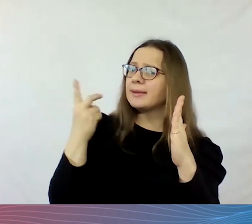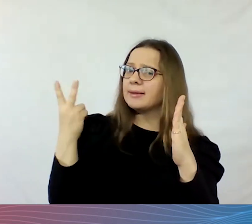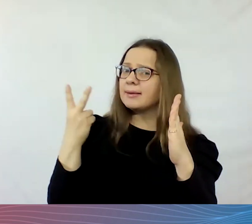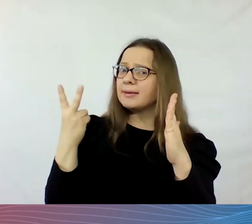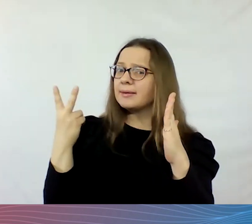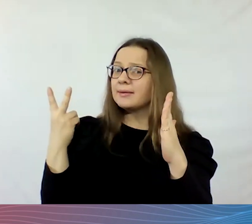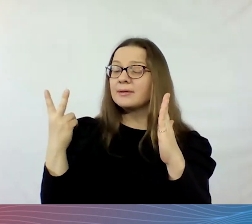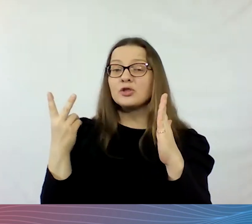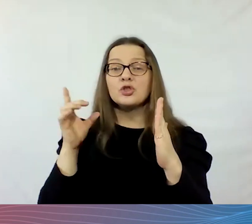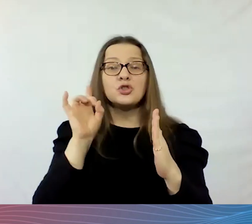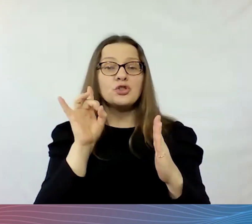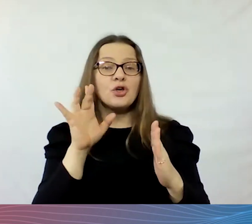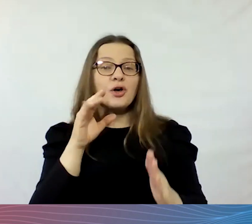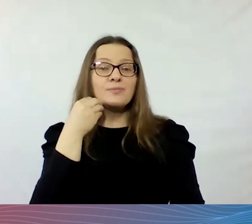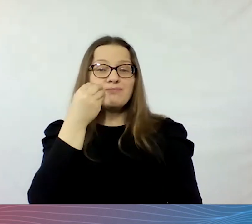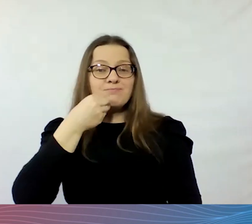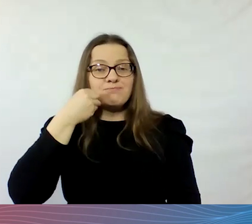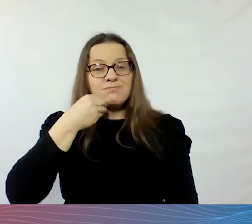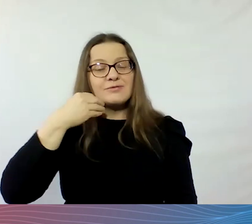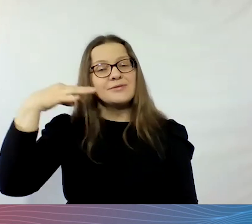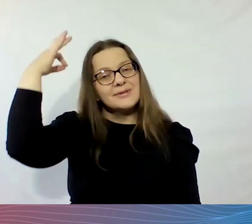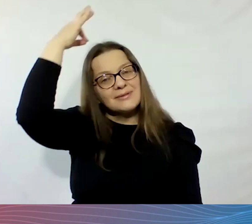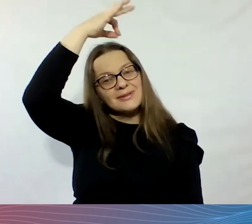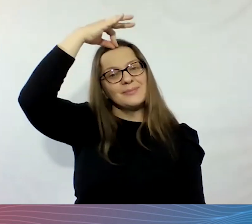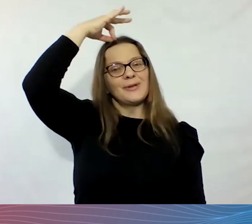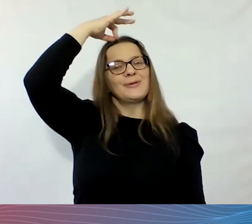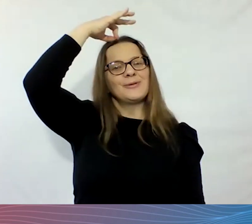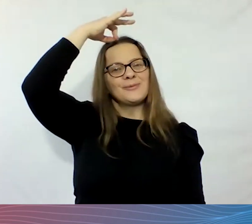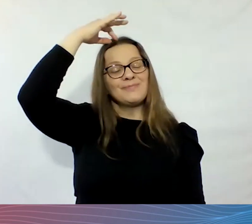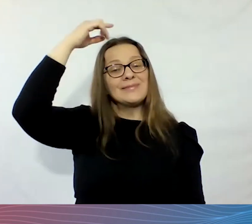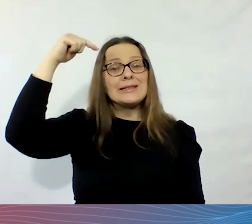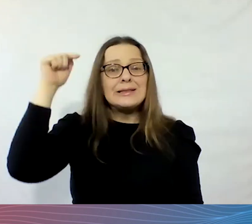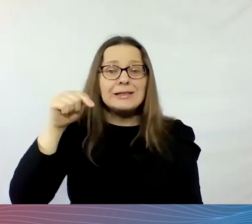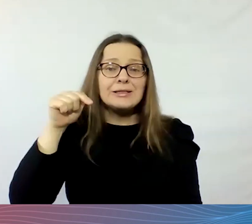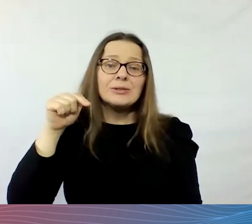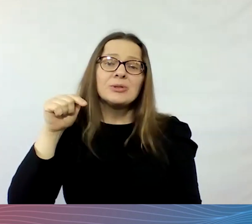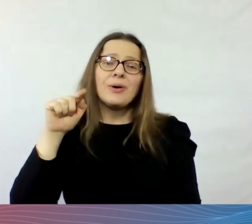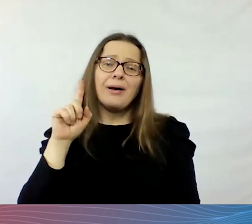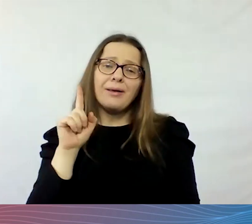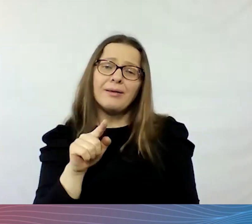como a nossa herança. Esta é a esperança do nosso